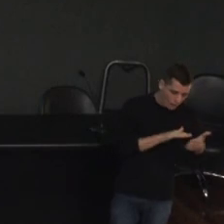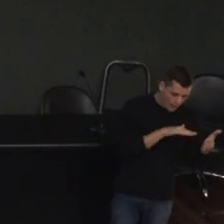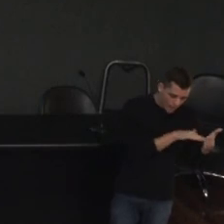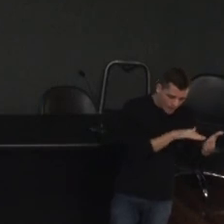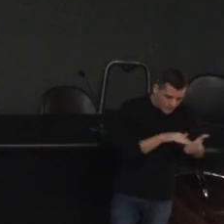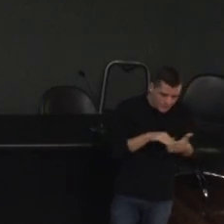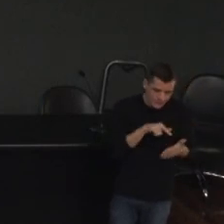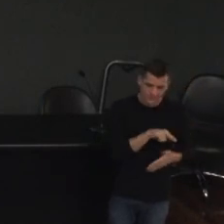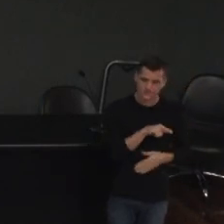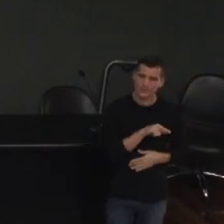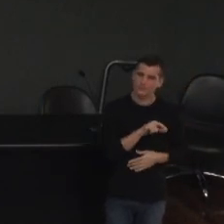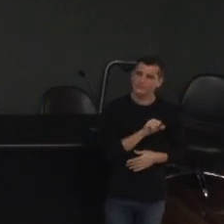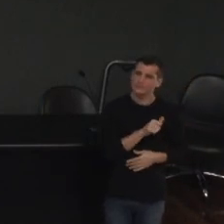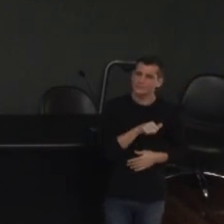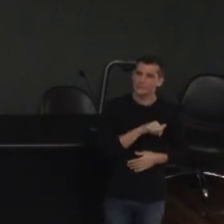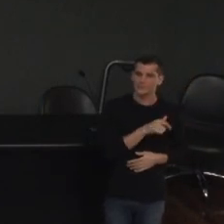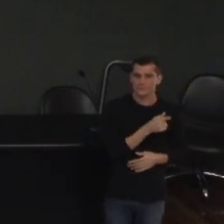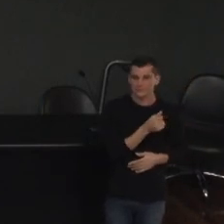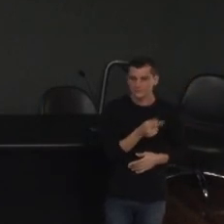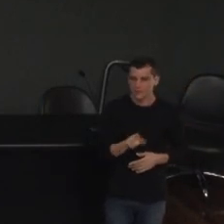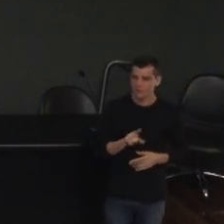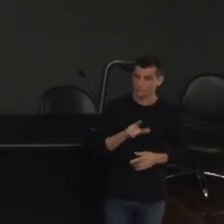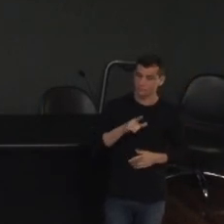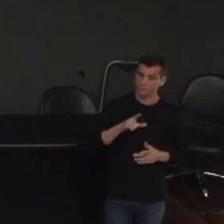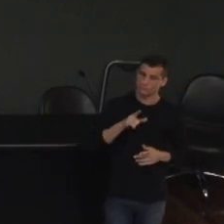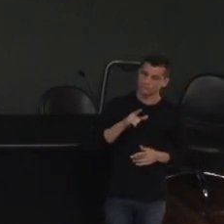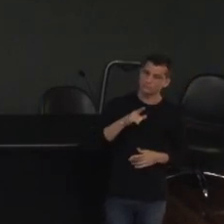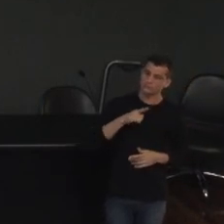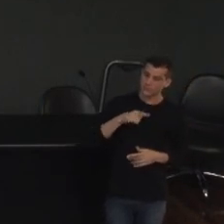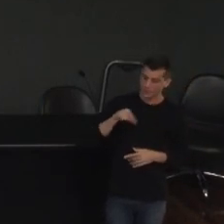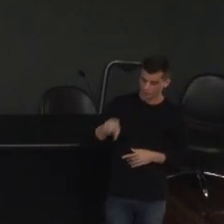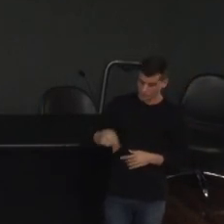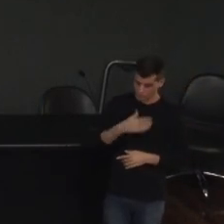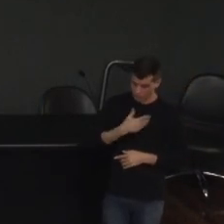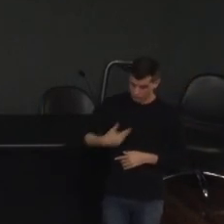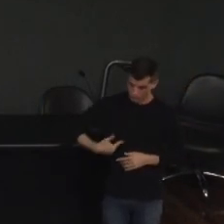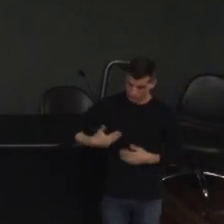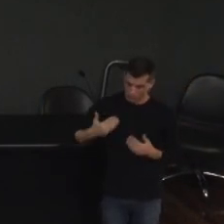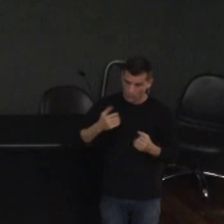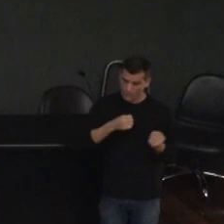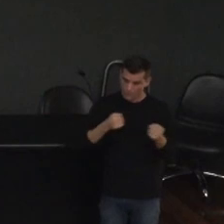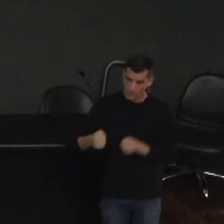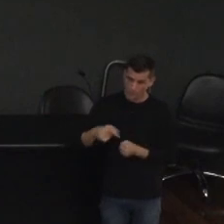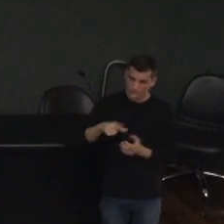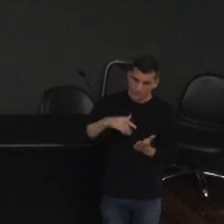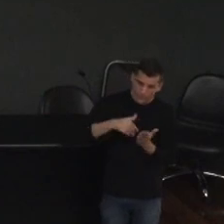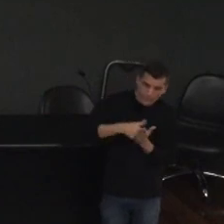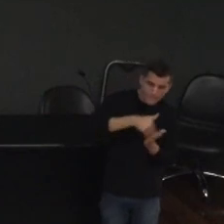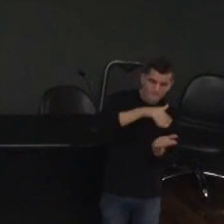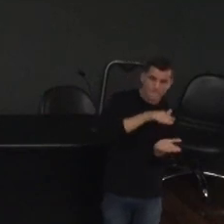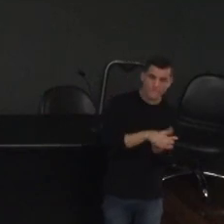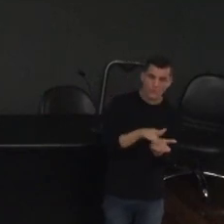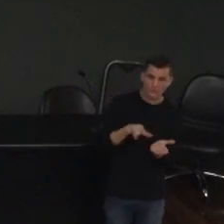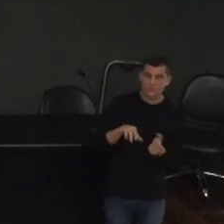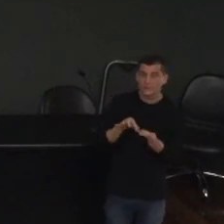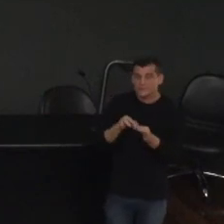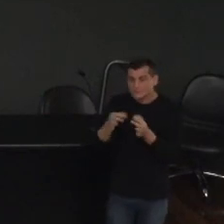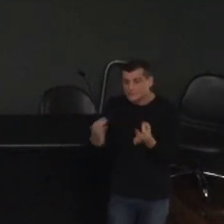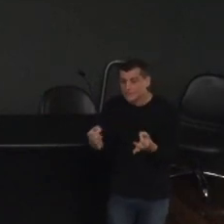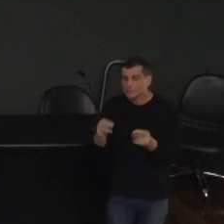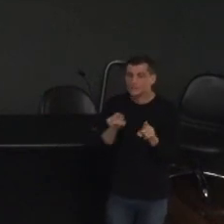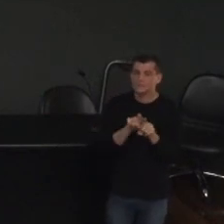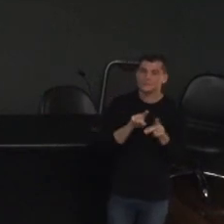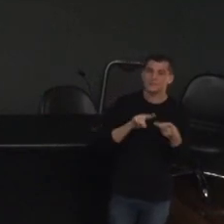para o poder público não se aplica a multa simples e nem a multa diária por isso que tão Ele tá em outra cor aqui